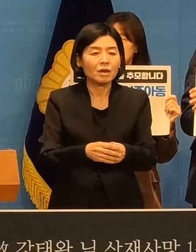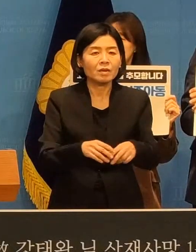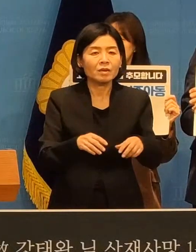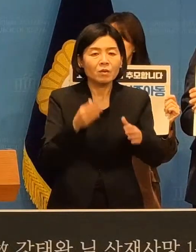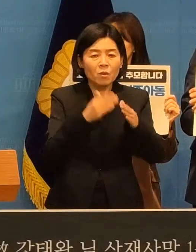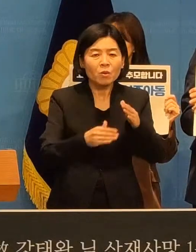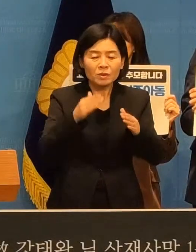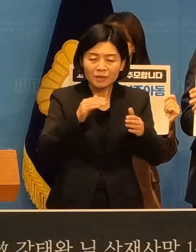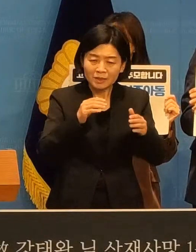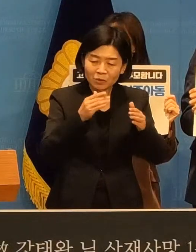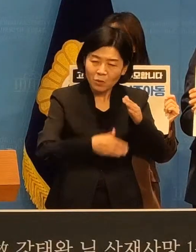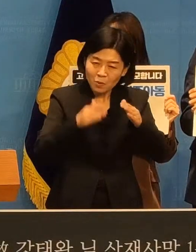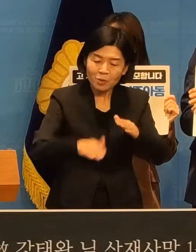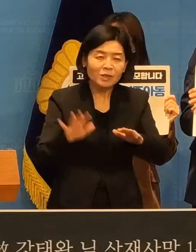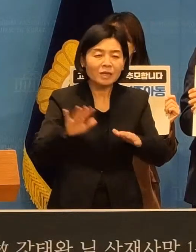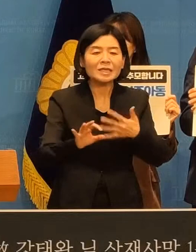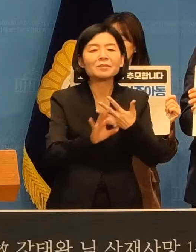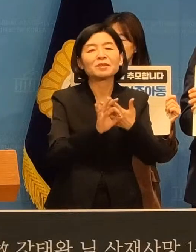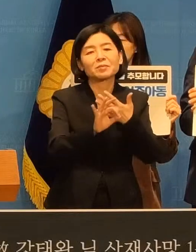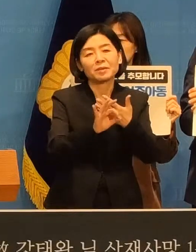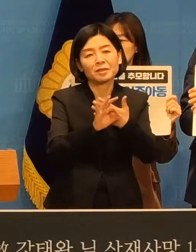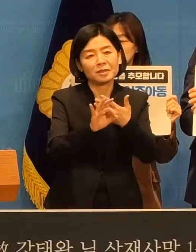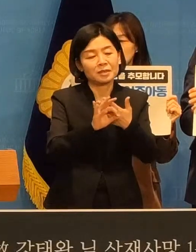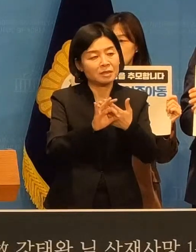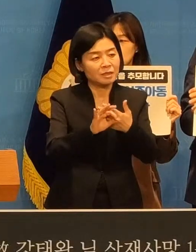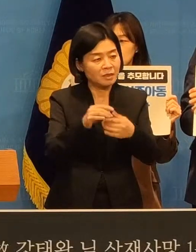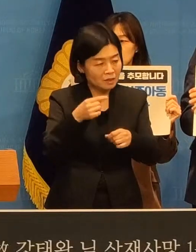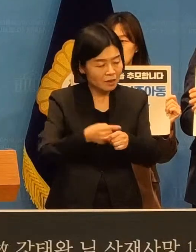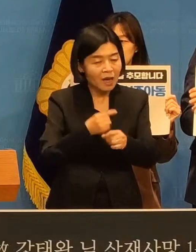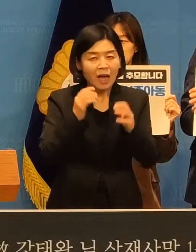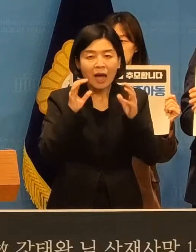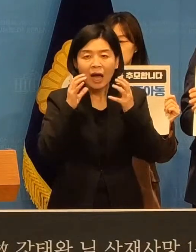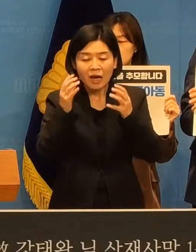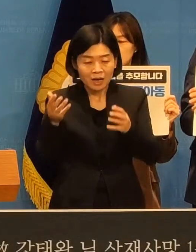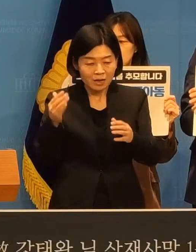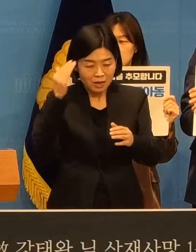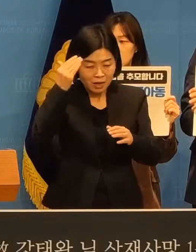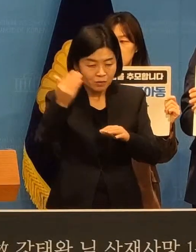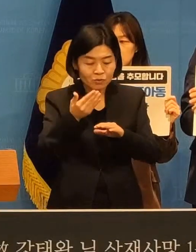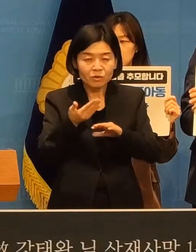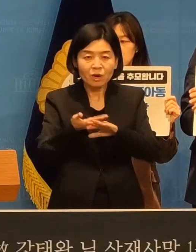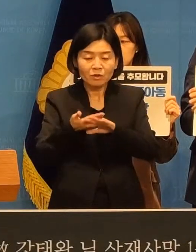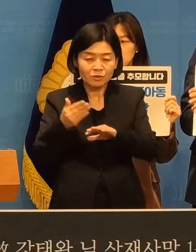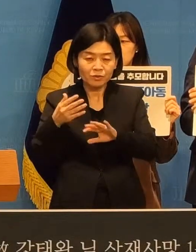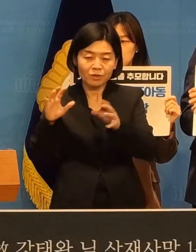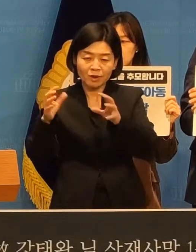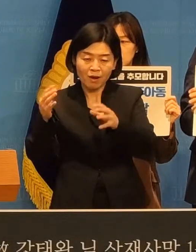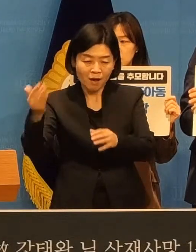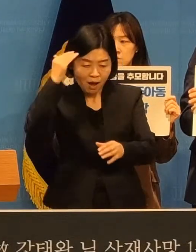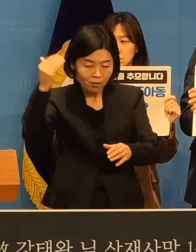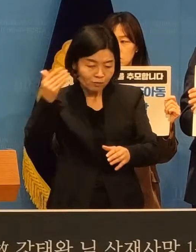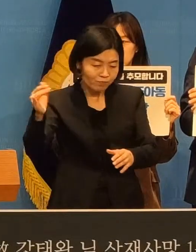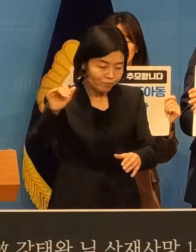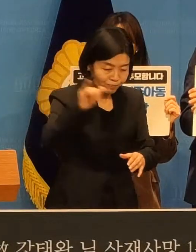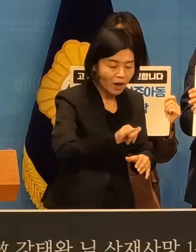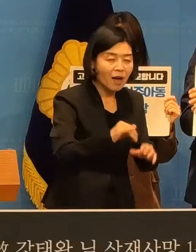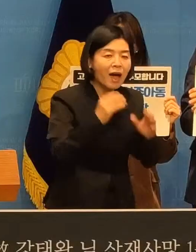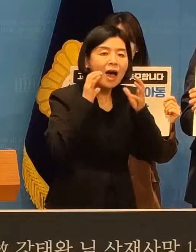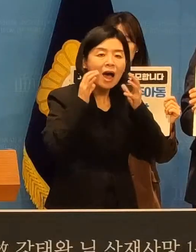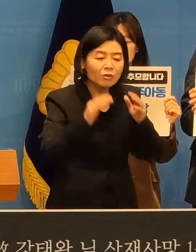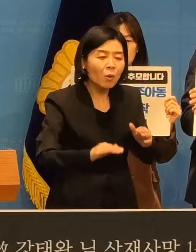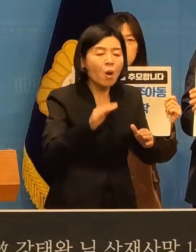한시적인 조치이기에 이주아동들은 여전히 불안 속에서 살아야 합니다. 한편 법무부는 국내에서 성장한 이주